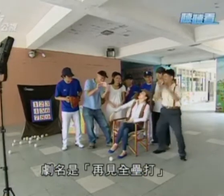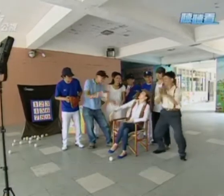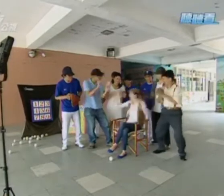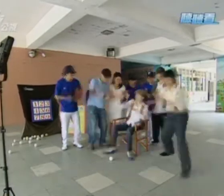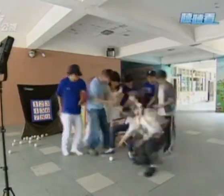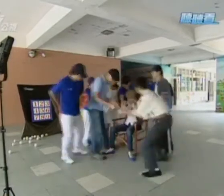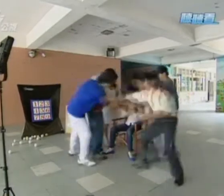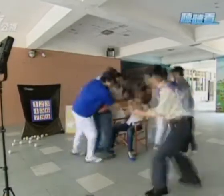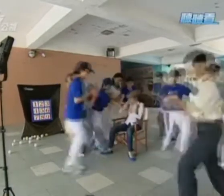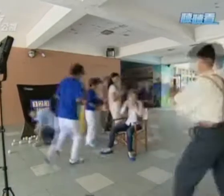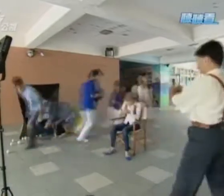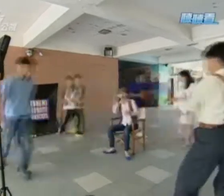耶！